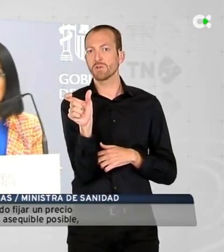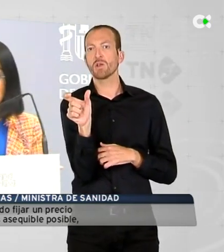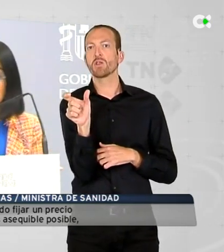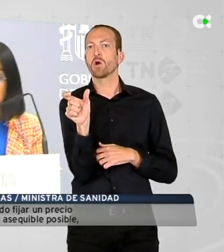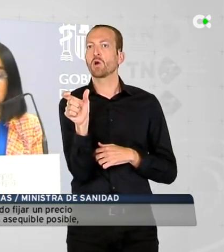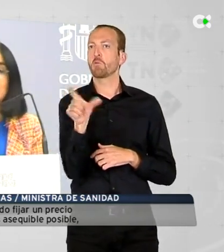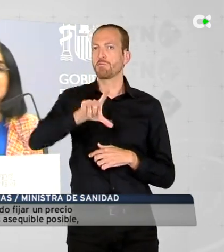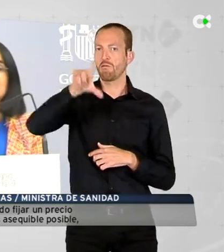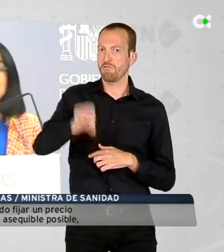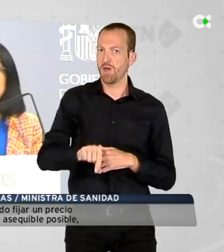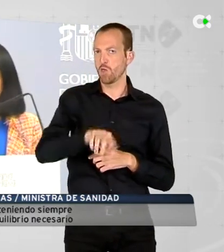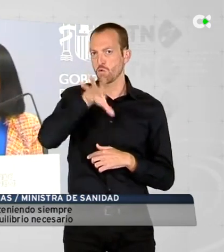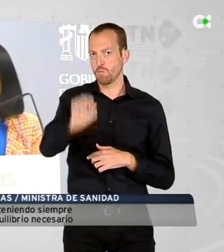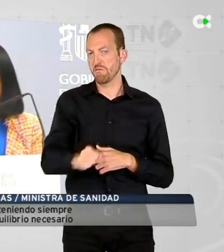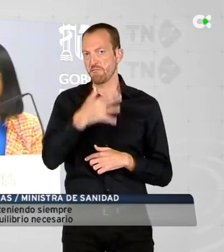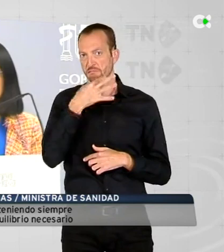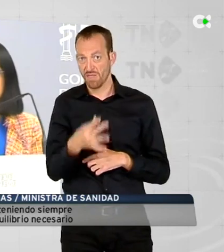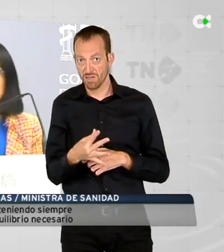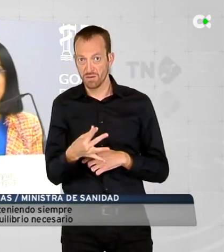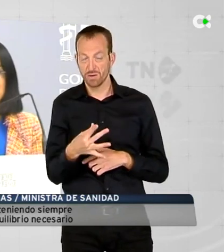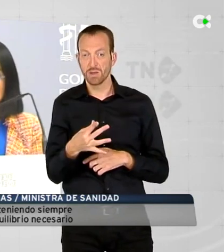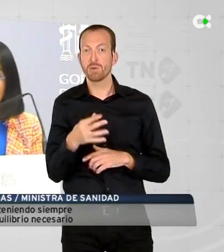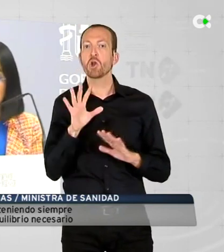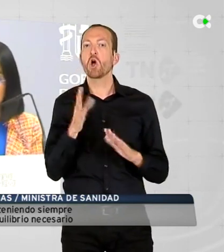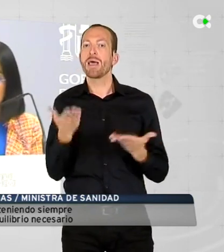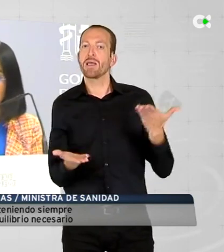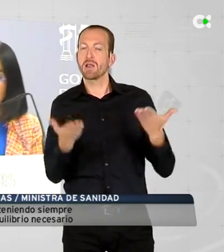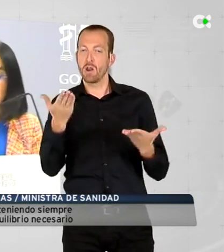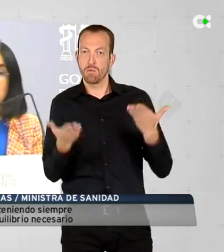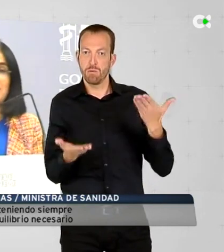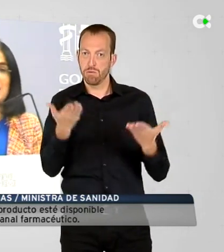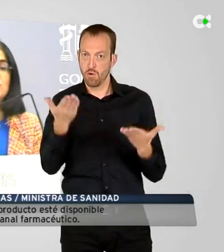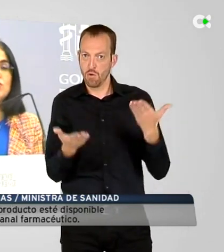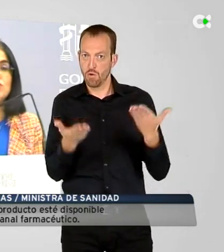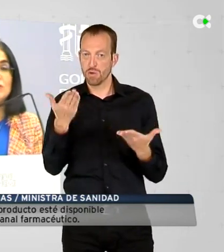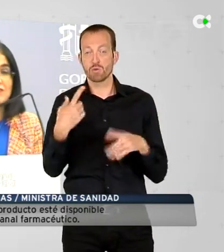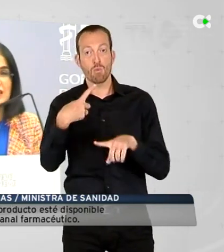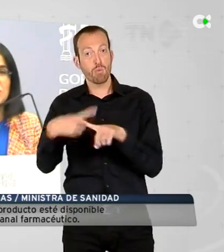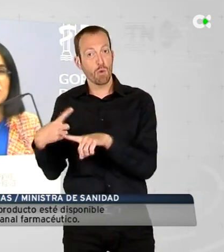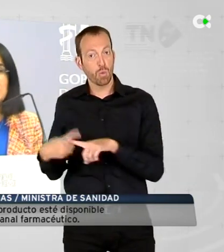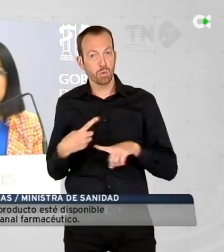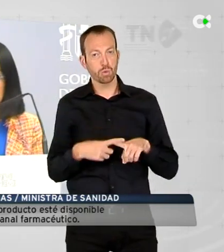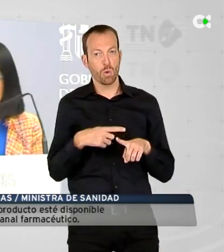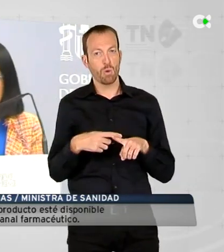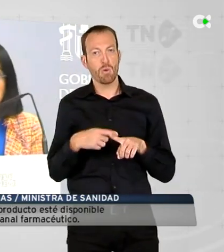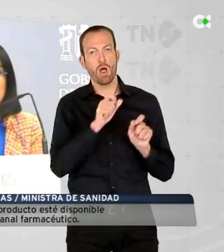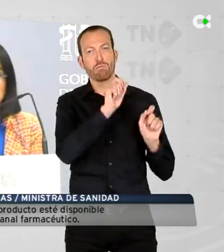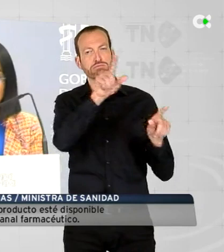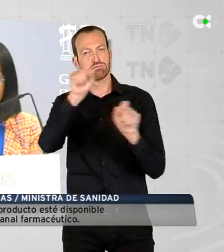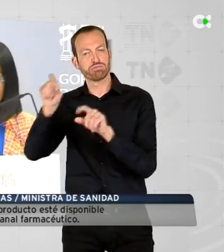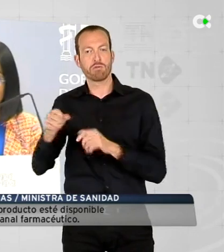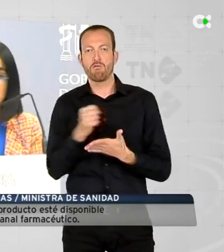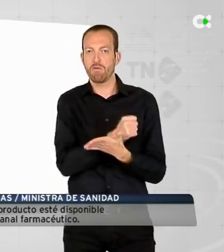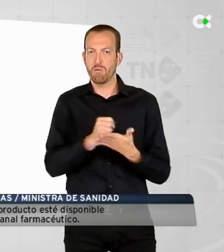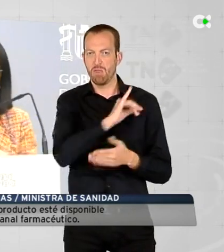asequible posible manteniendo siempre el equilibrio necesario para que el producto esté disponible en el canal